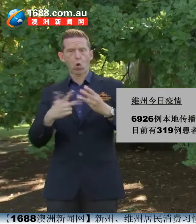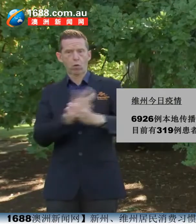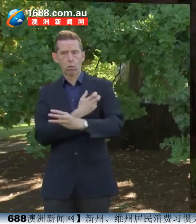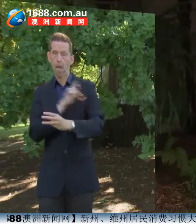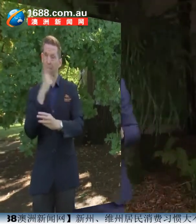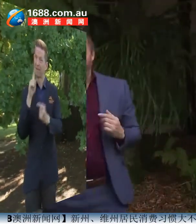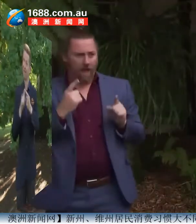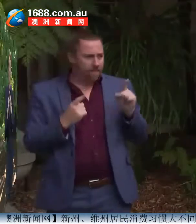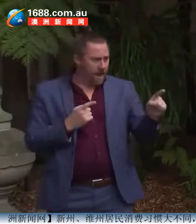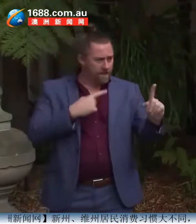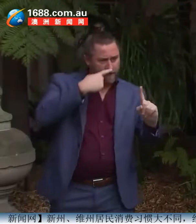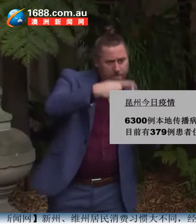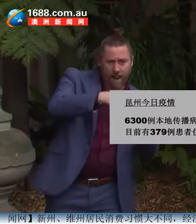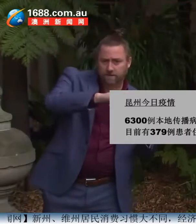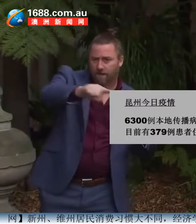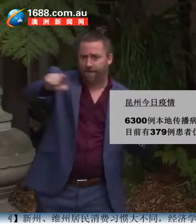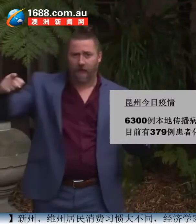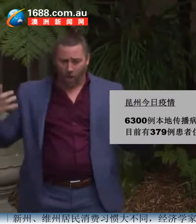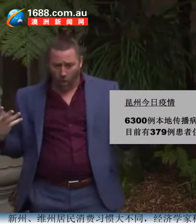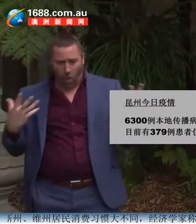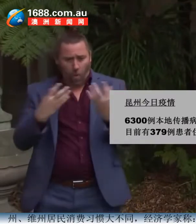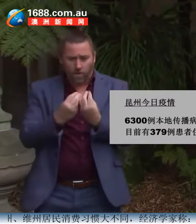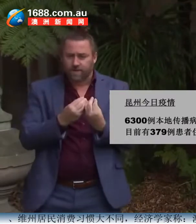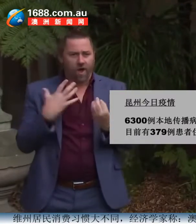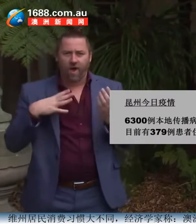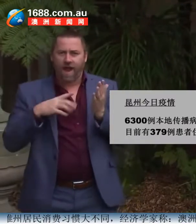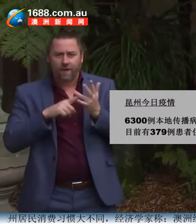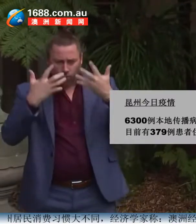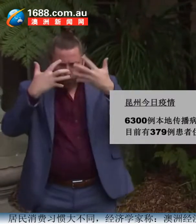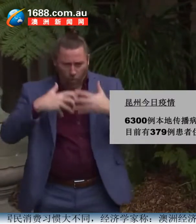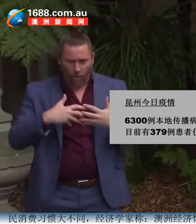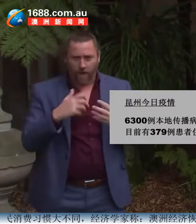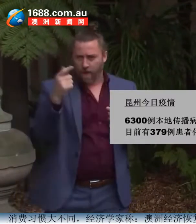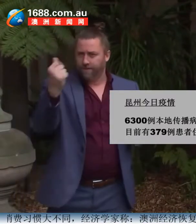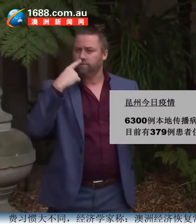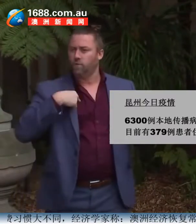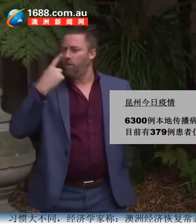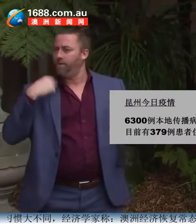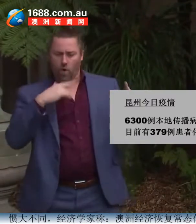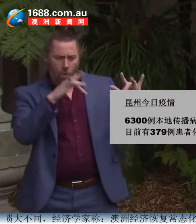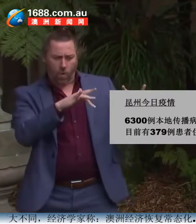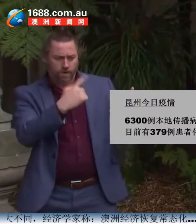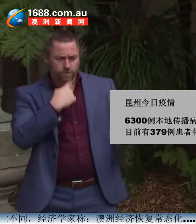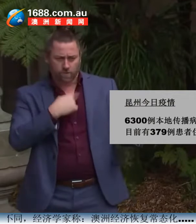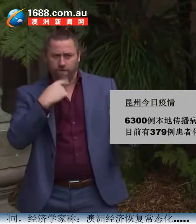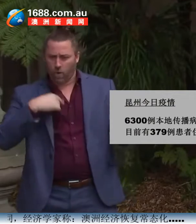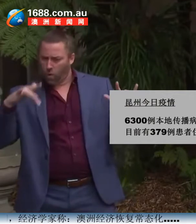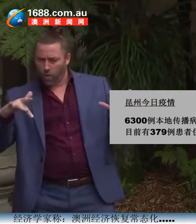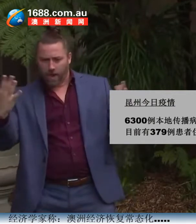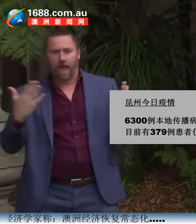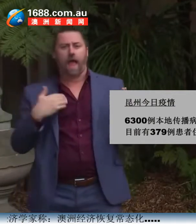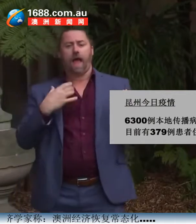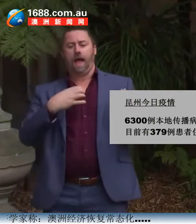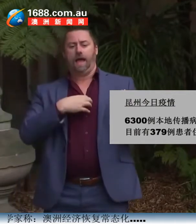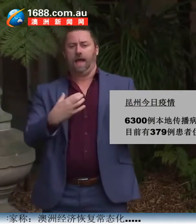受治疗。昆州今天新增6300例本地传播病例，37例死亡。目前有379例患者住